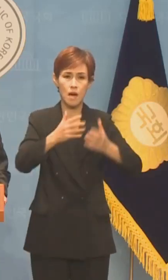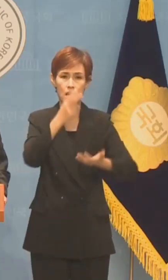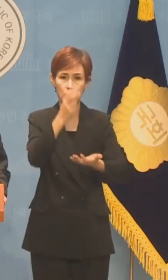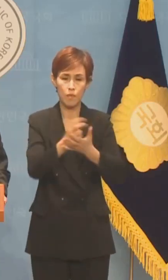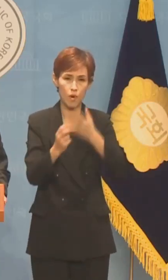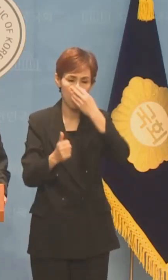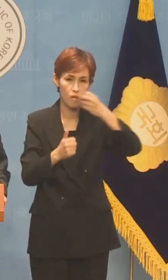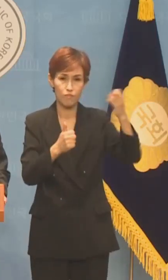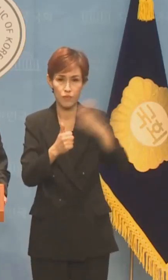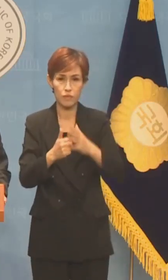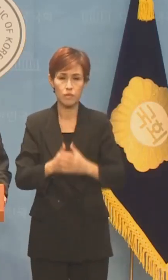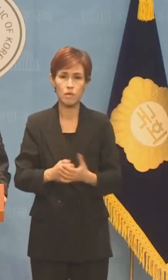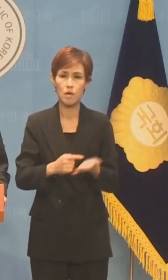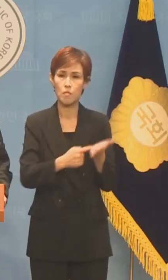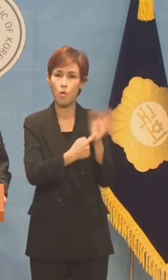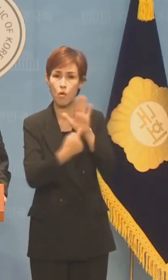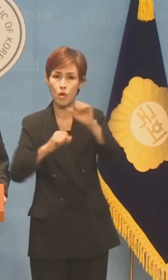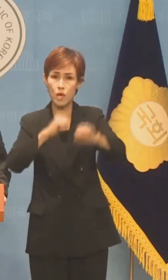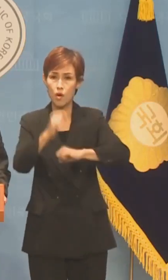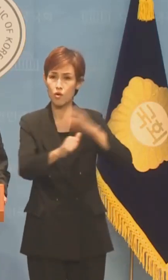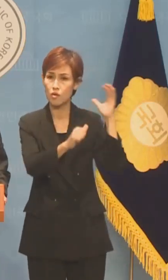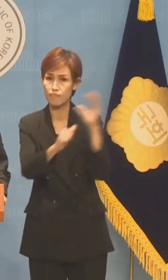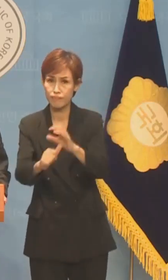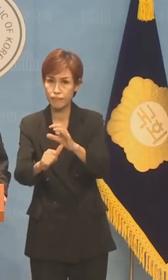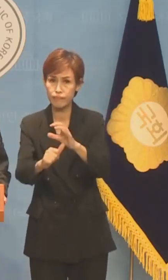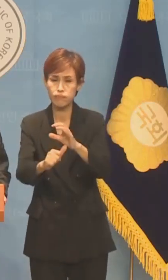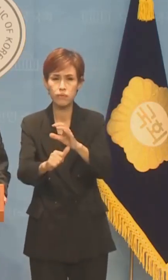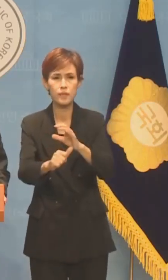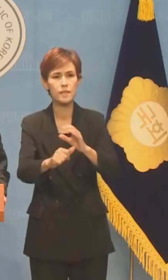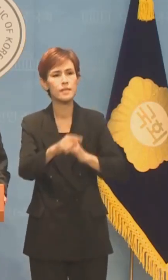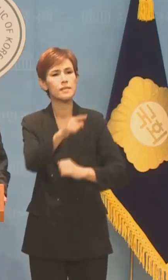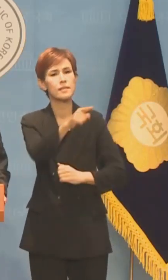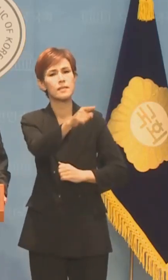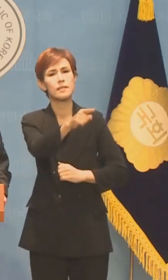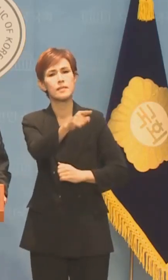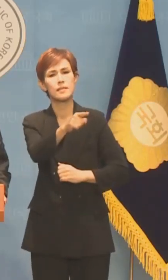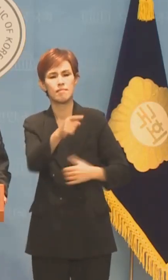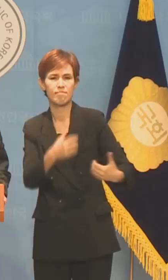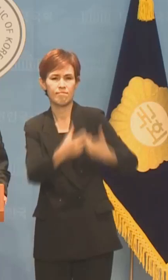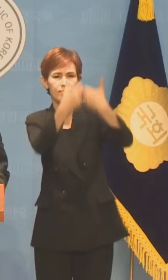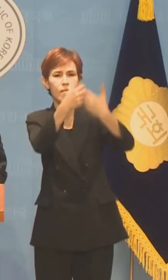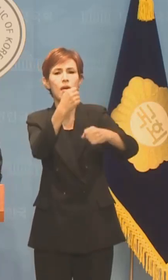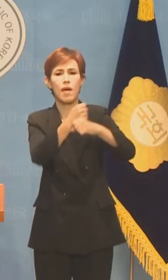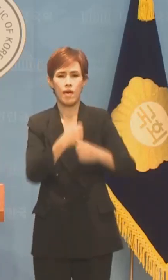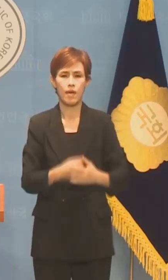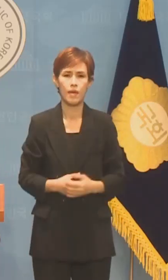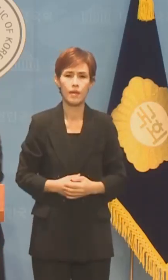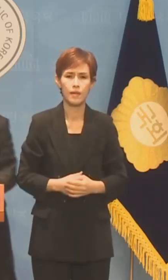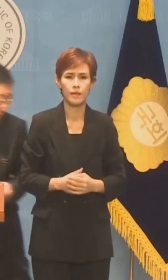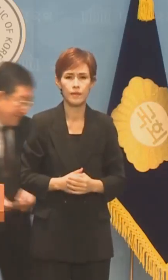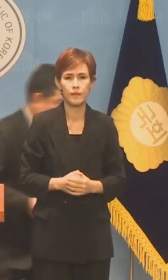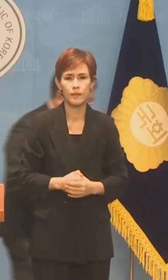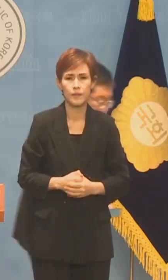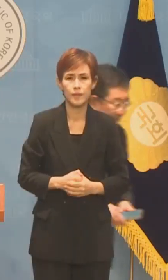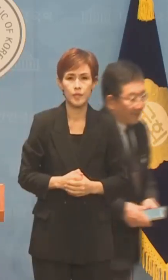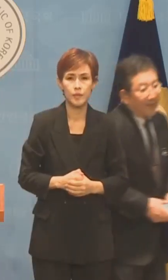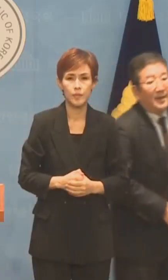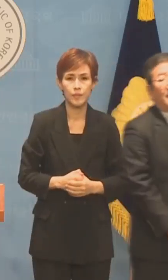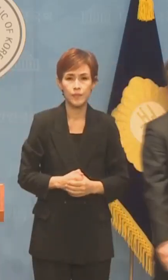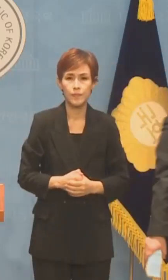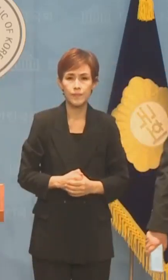유린하고 표현의 자유를 앗아간 반국가 세력에 단호하게 맞설 것입니다. 감사합니다.